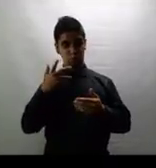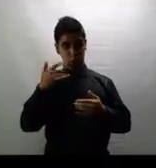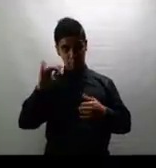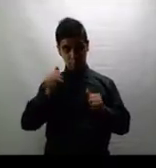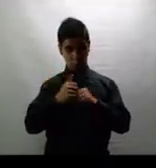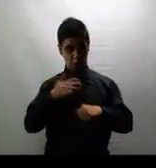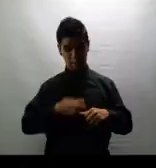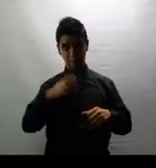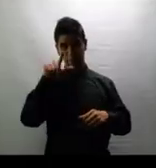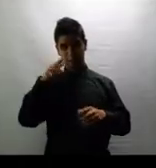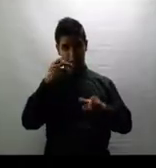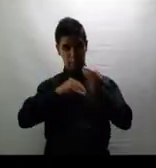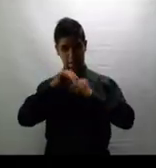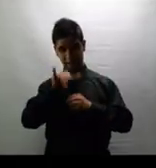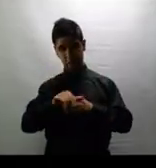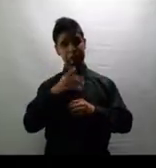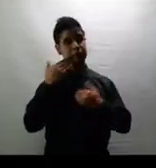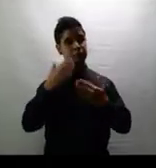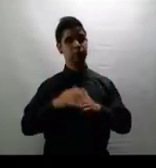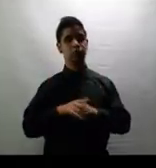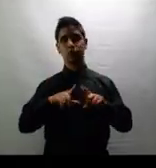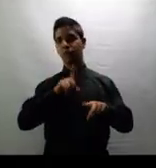la pasta